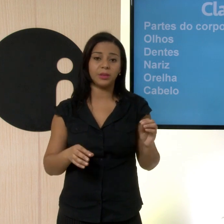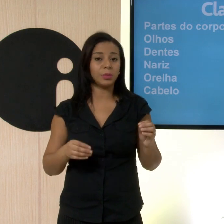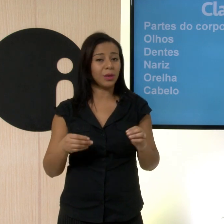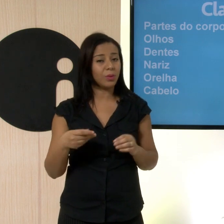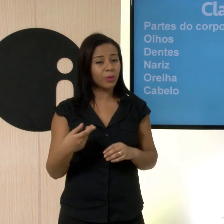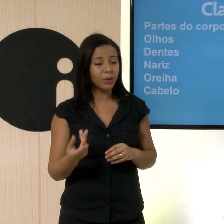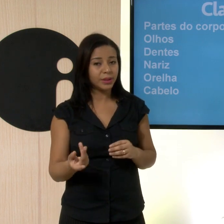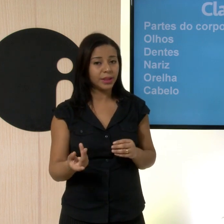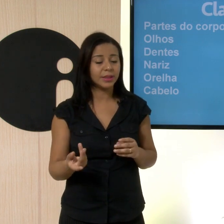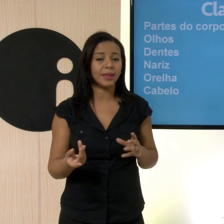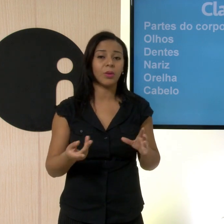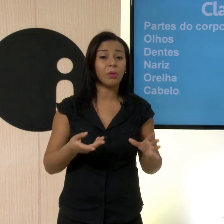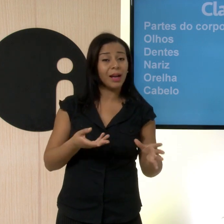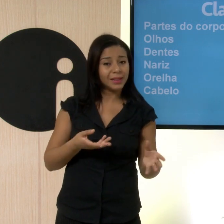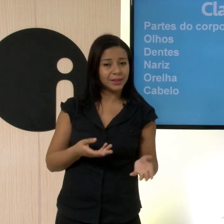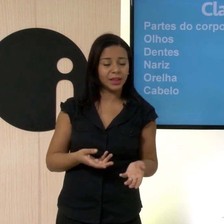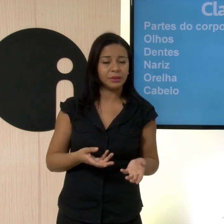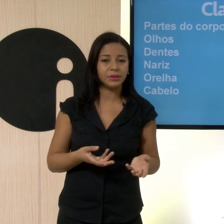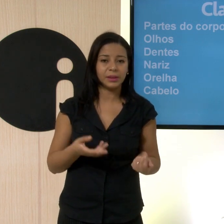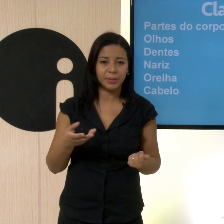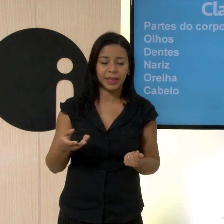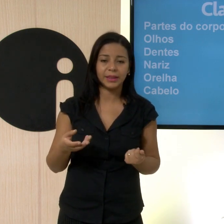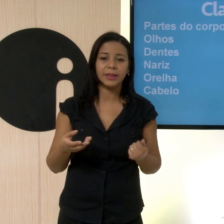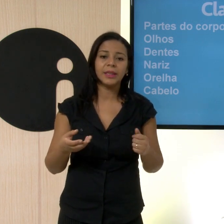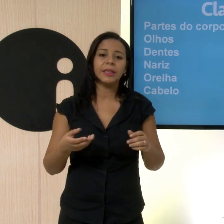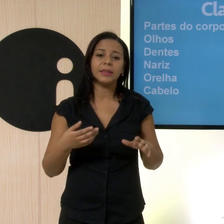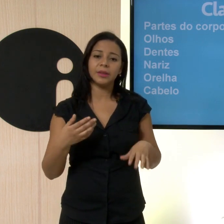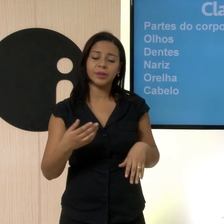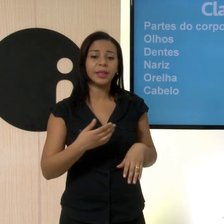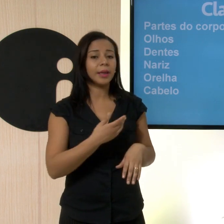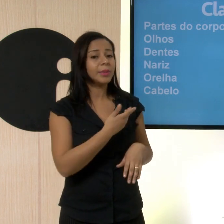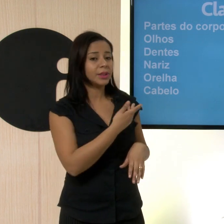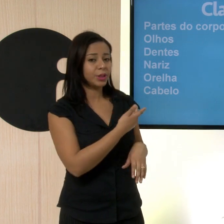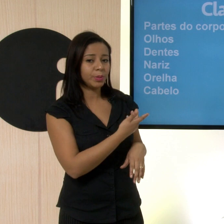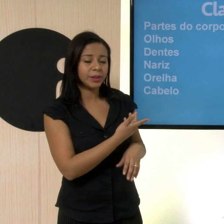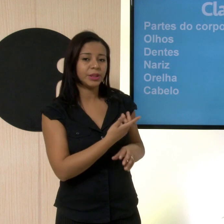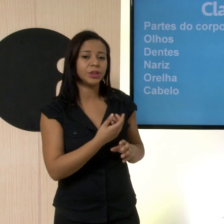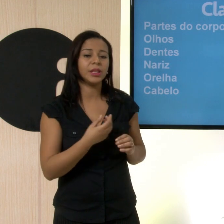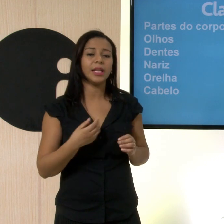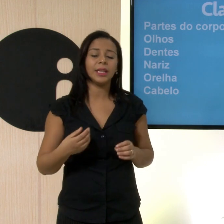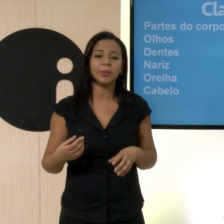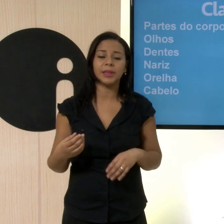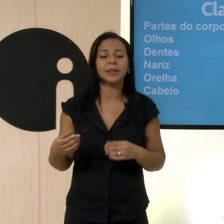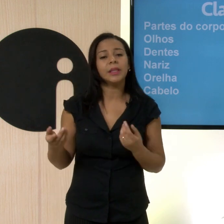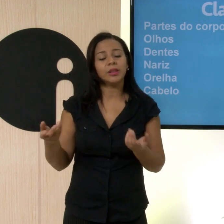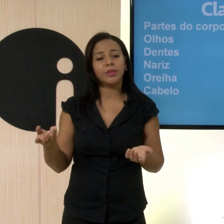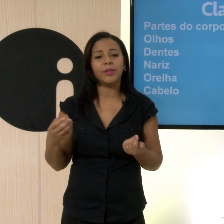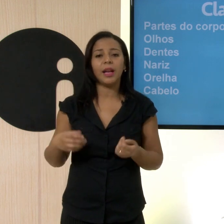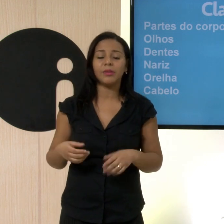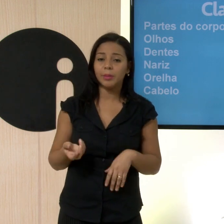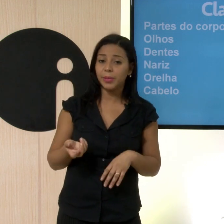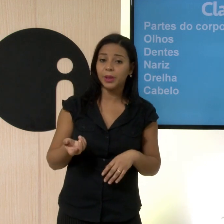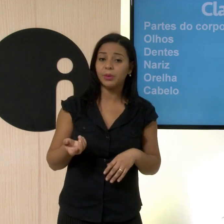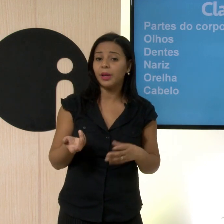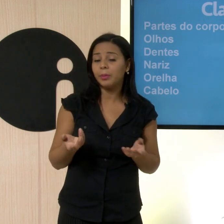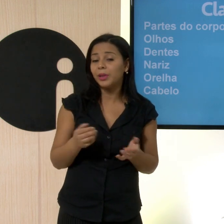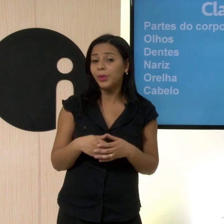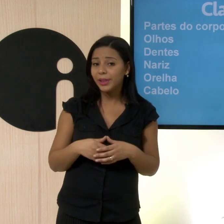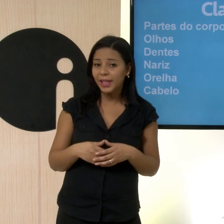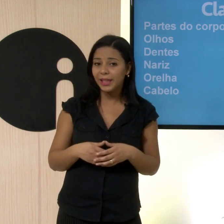uma concordância com a ação também. Então, isso daqui é bastante importante na Libras. Se eu for falar, vou abrir o quê? Uma